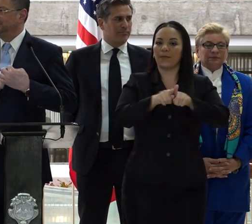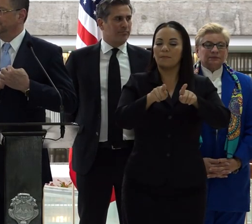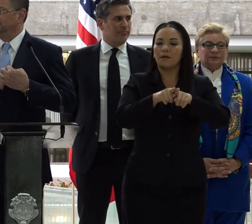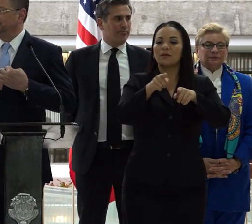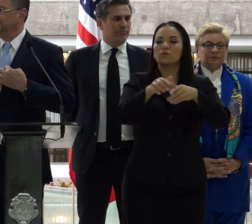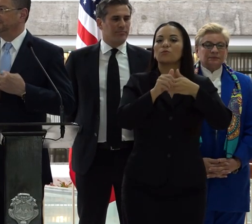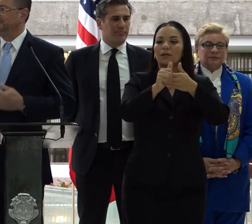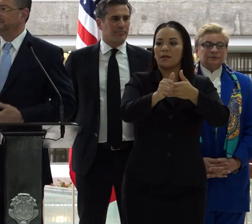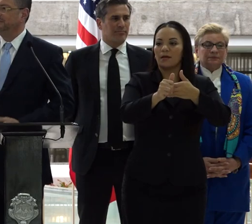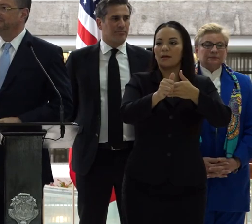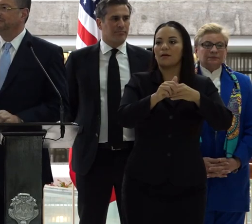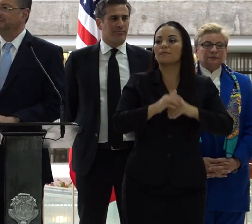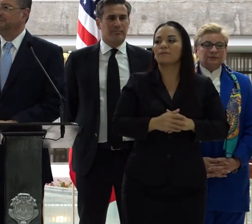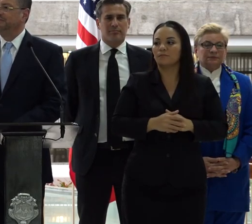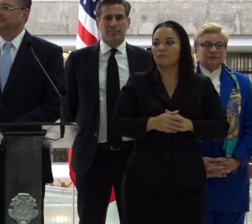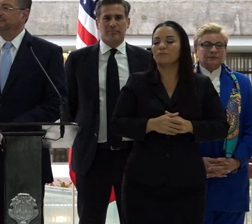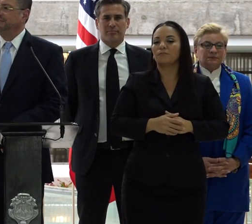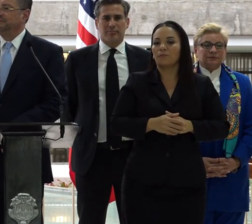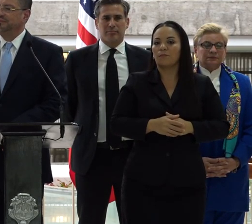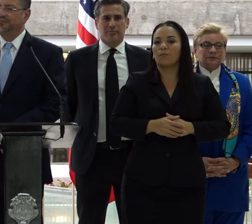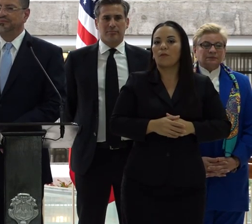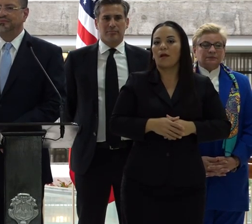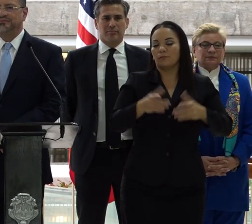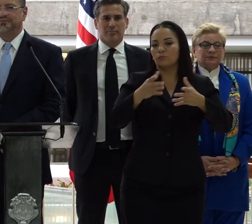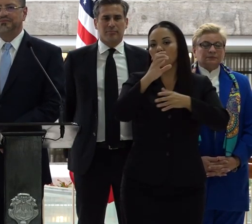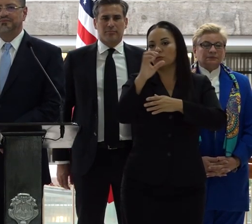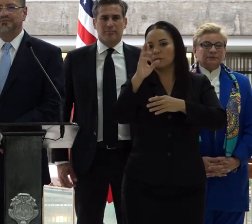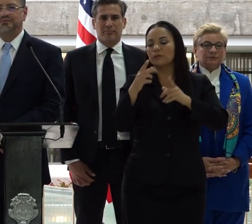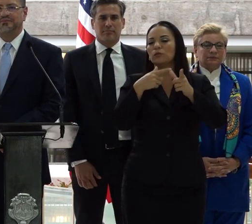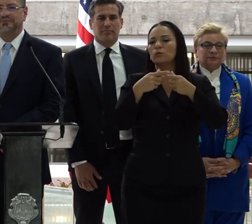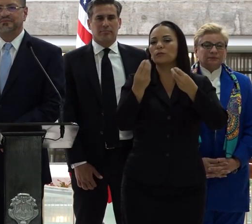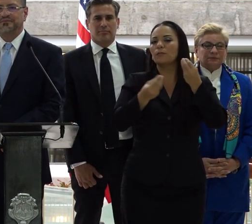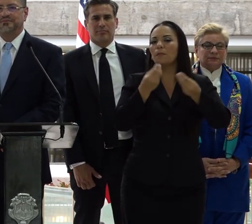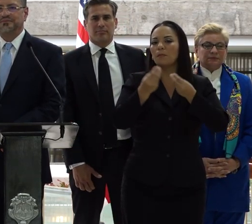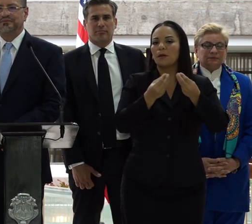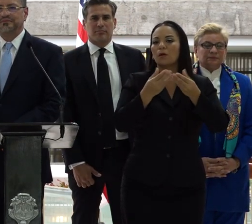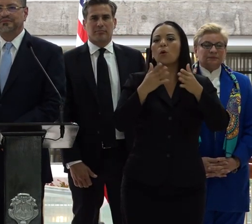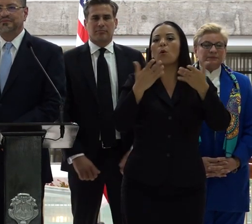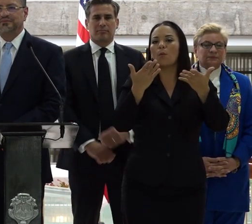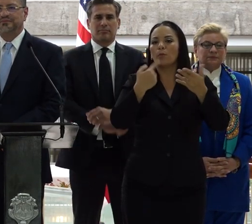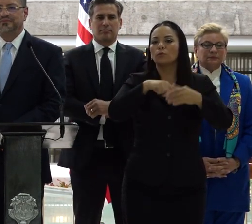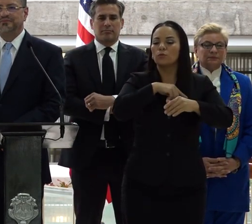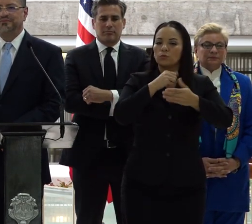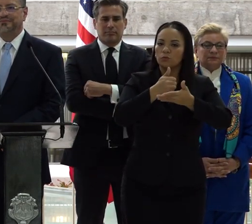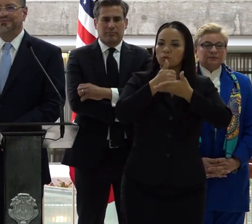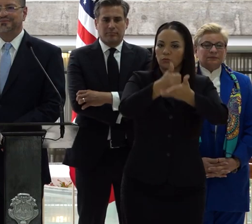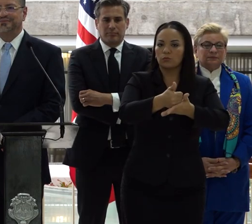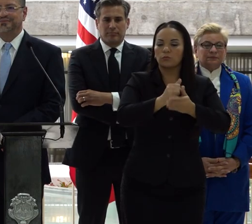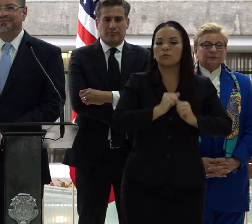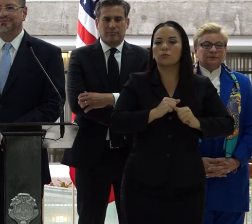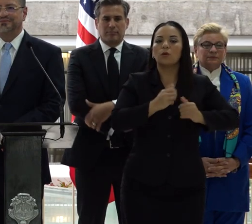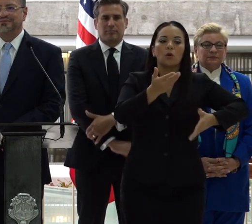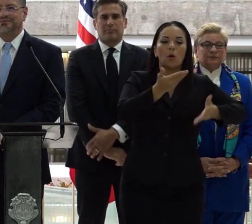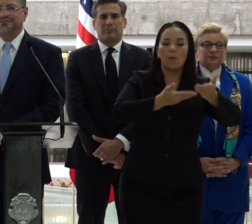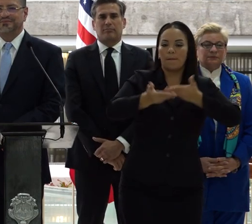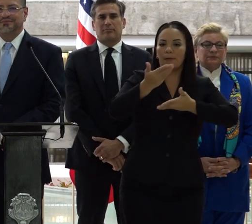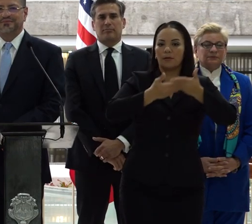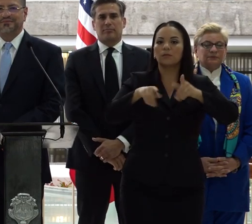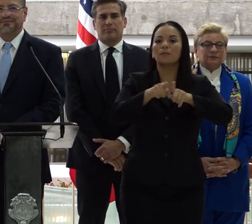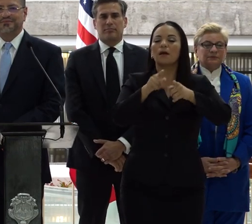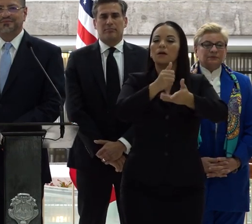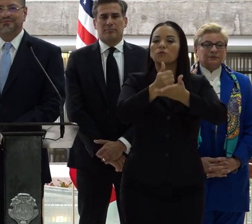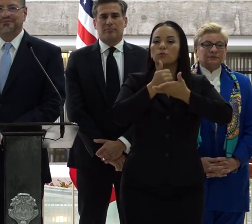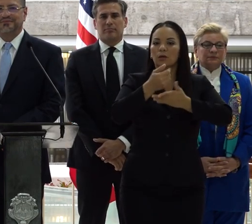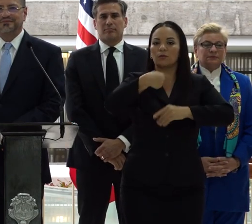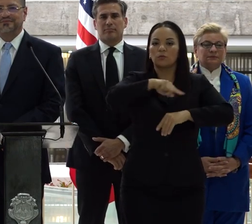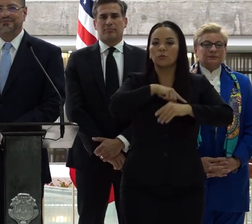liderada en gran parte por Costa Rica, para ver cómo podemos ayudar a una cooperación que también nos puede ayudar a